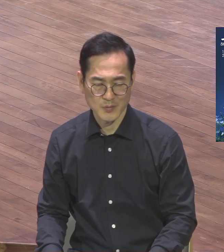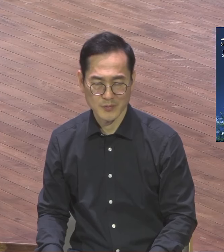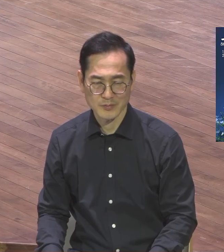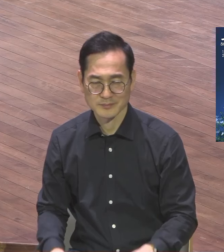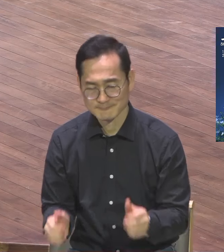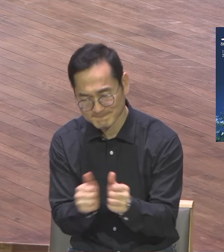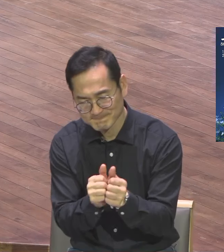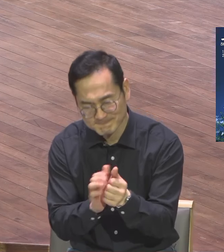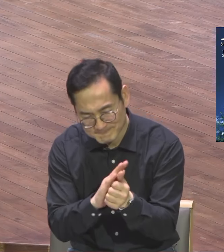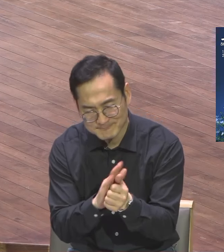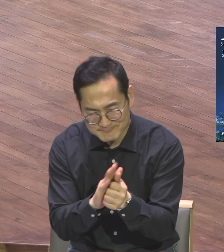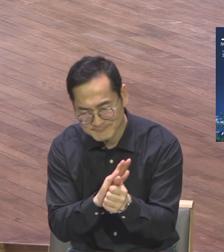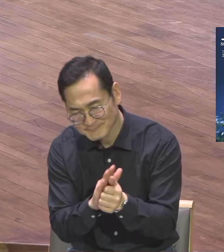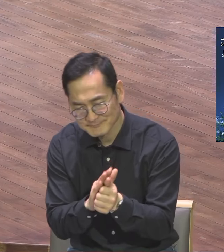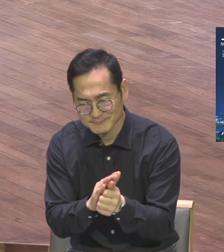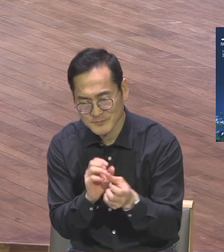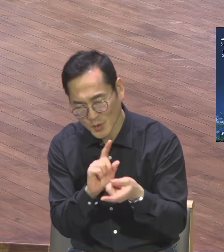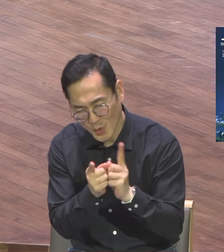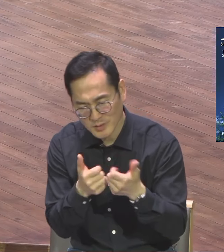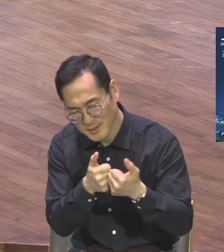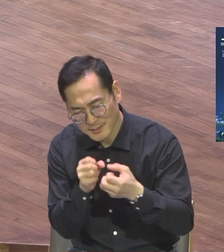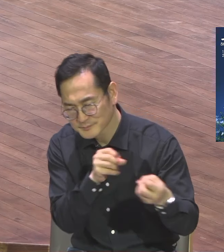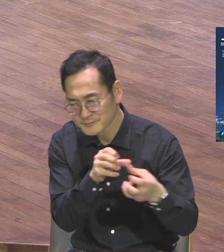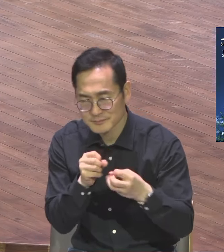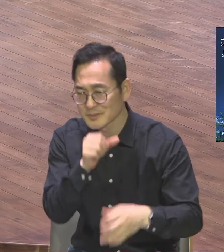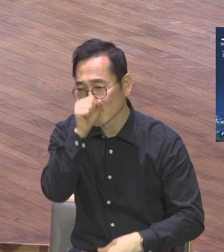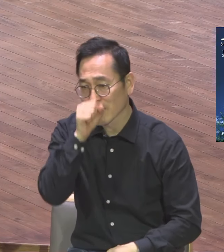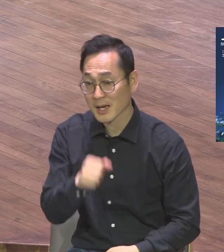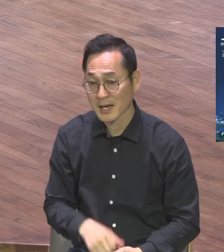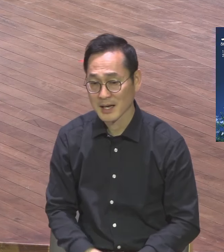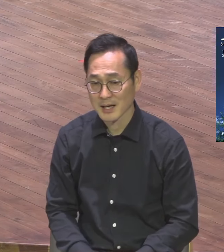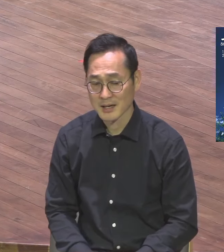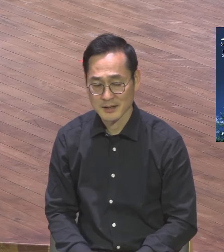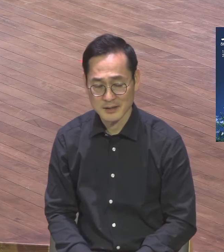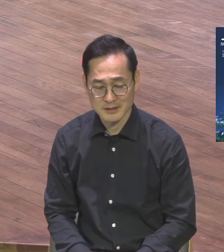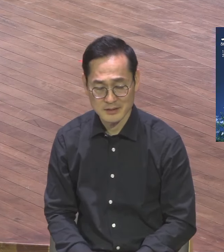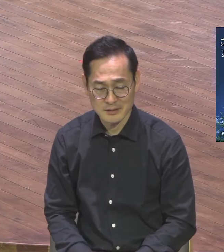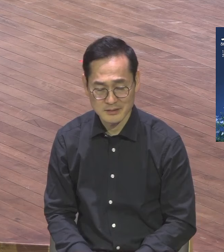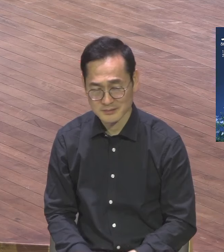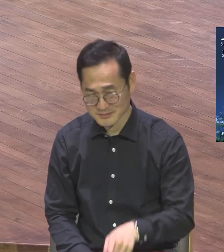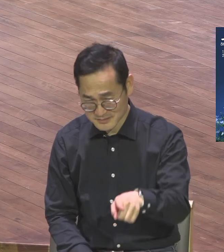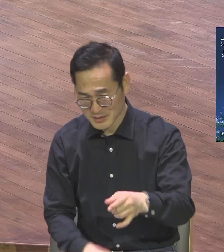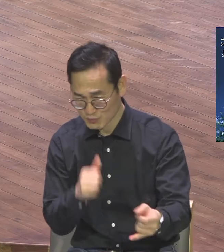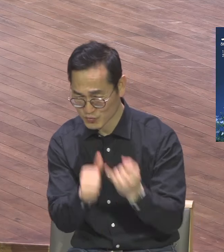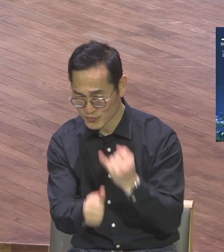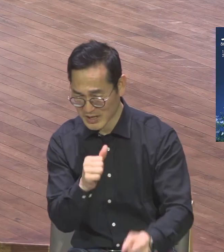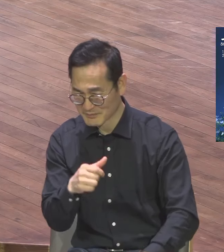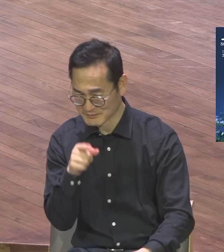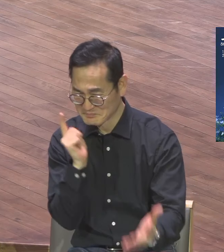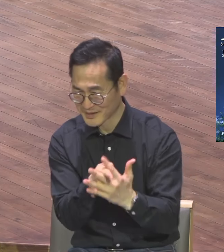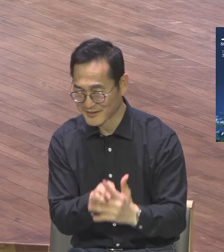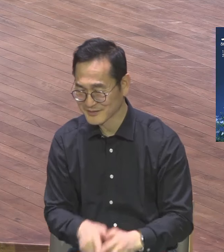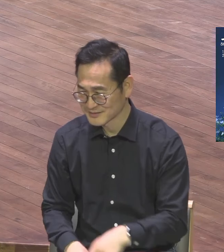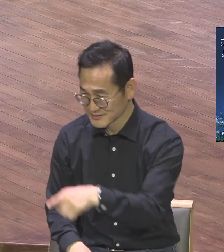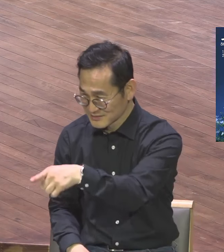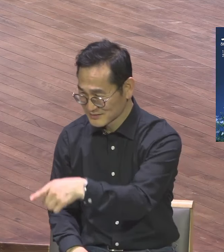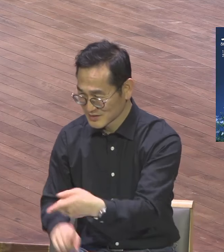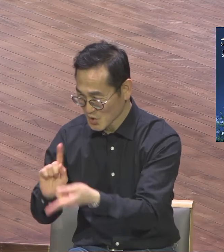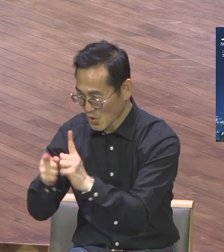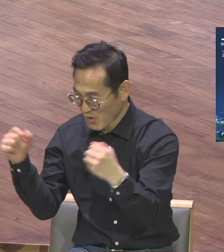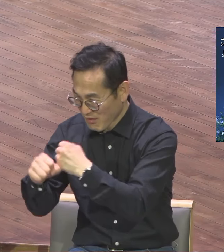세워주고 일단 건강을 해보시게 줘야지. 몸이 지금 부부삼아 왔구나 딱 보면 알아야 돼.